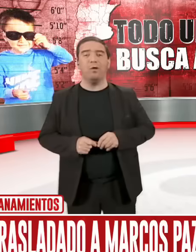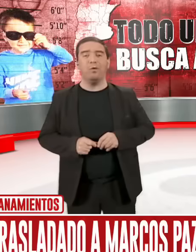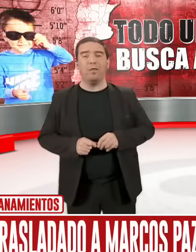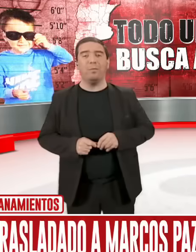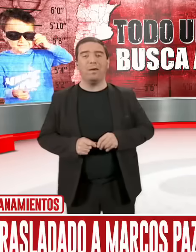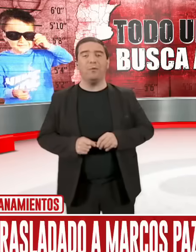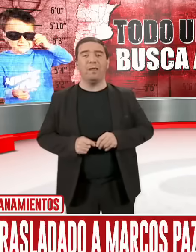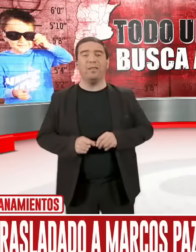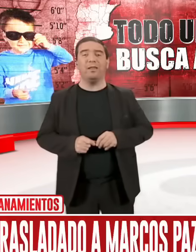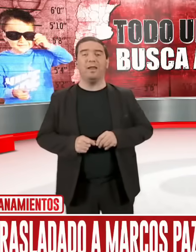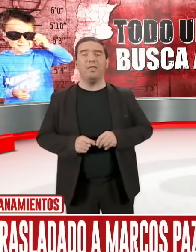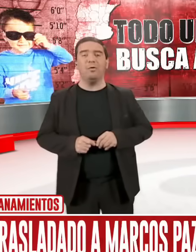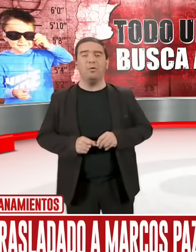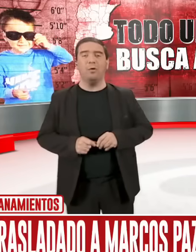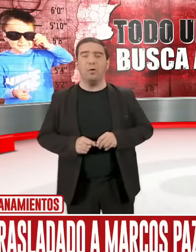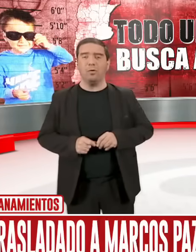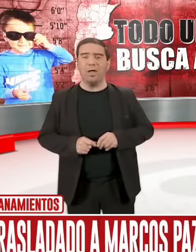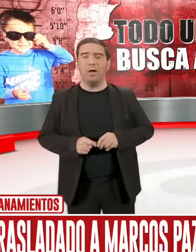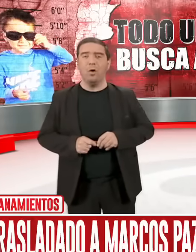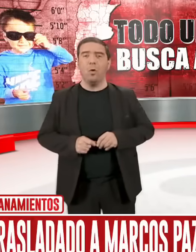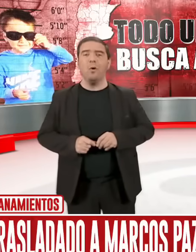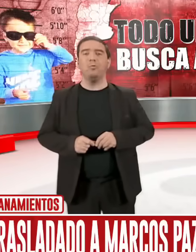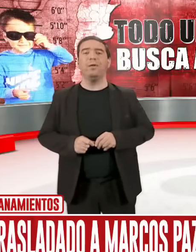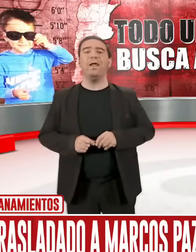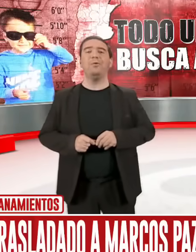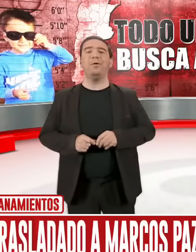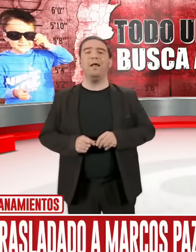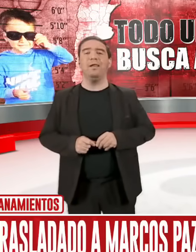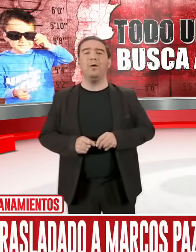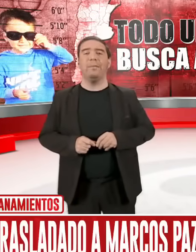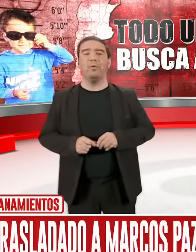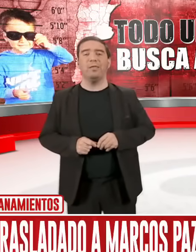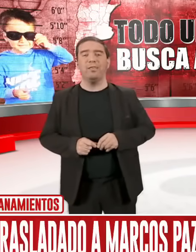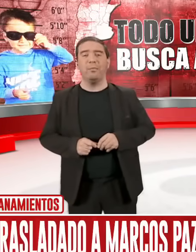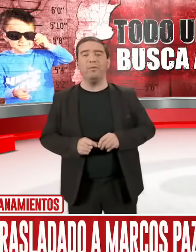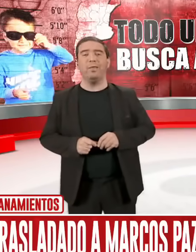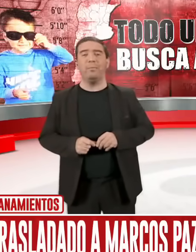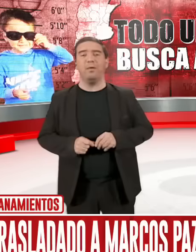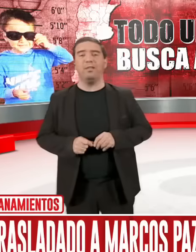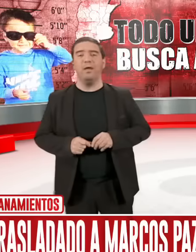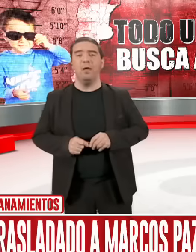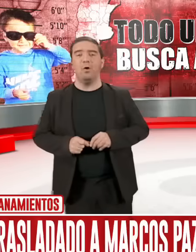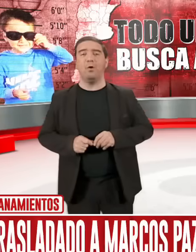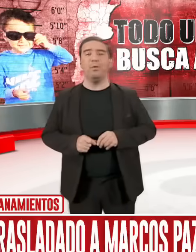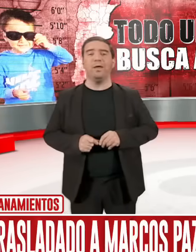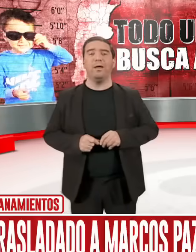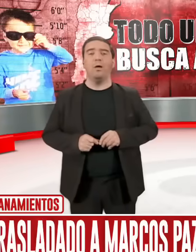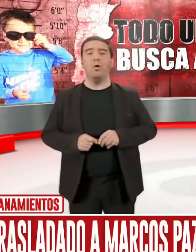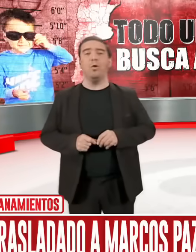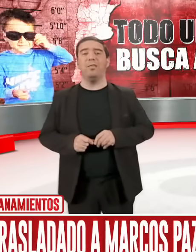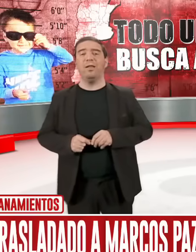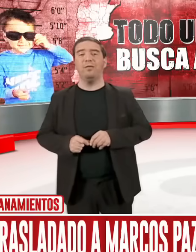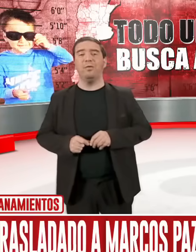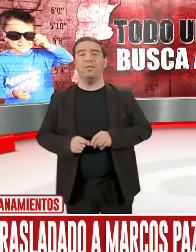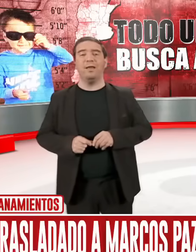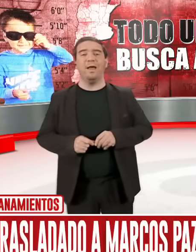sido coaccionado para contar ese relato, Jota? ¿O es un relato real de lo que pasó hasta ese momento y después lo que ocurre